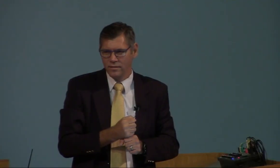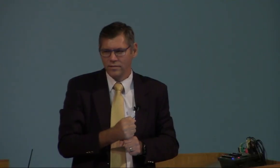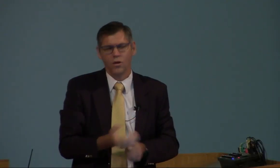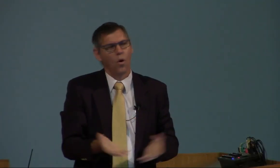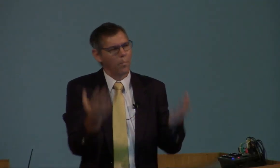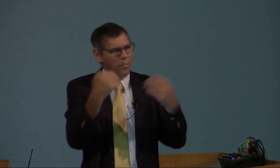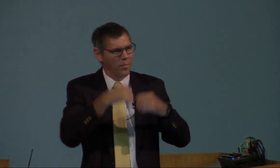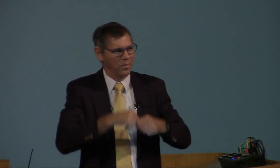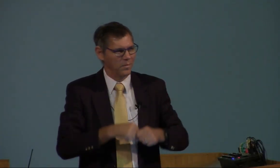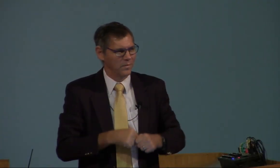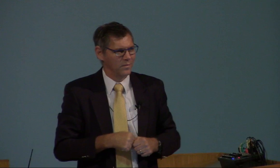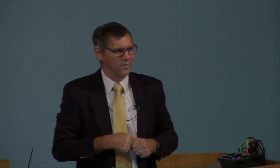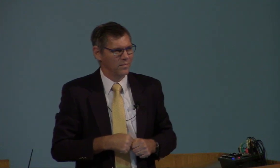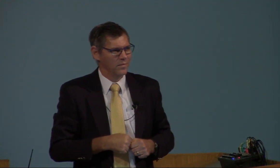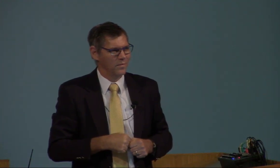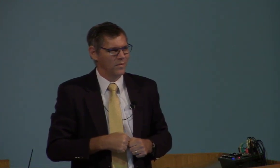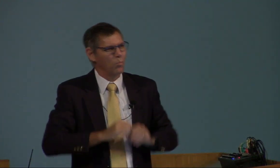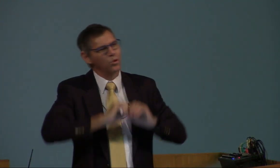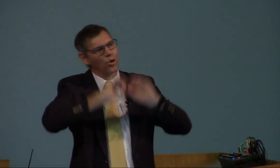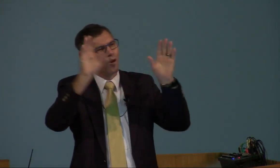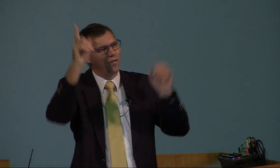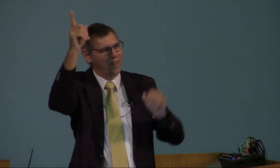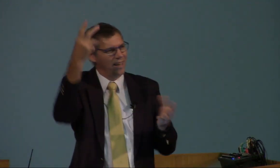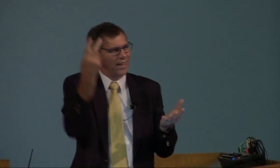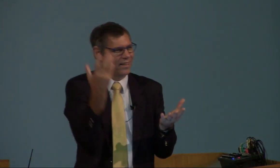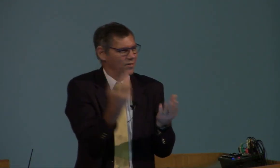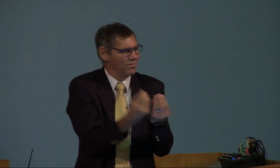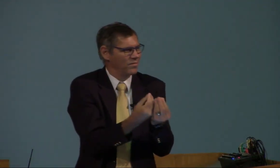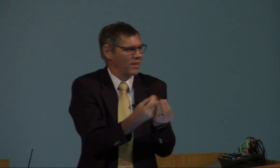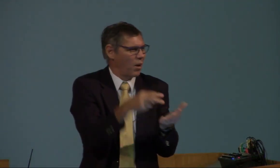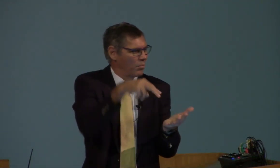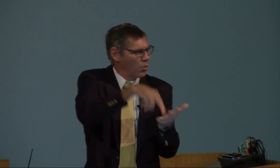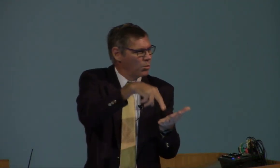Kom ons loof die Here saam, kom ons staan.